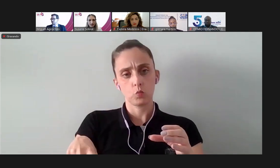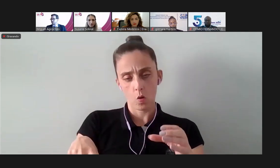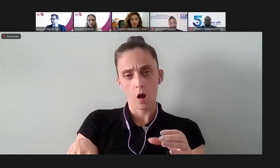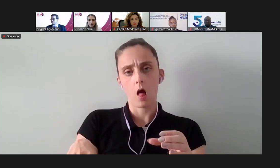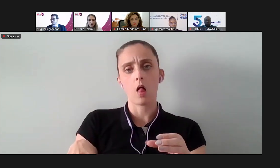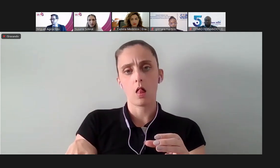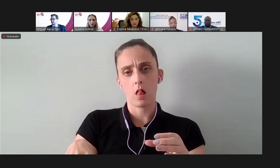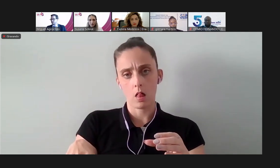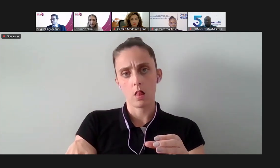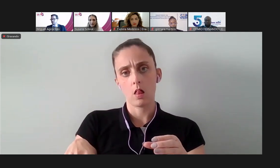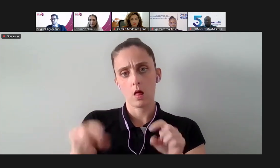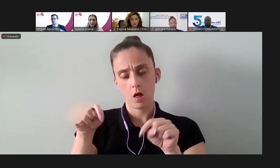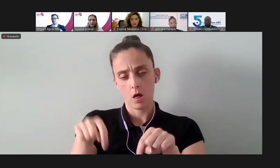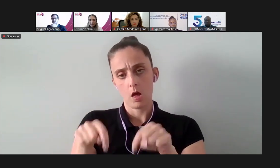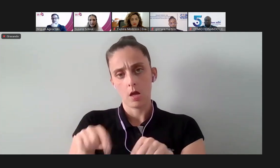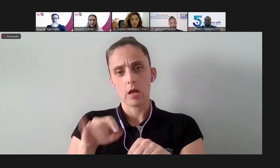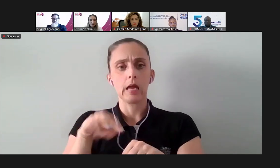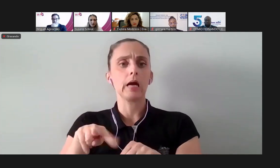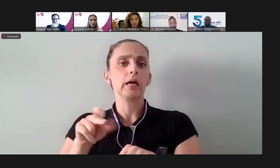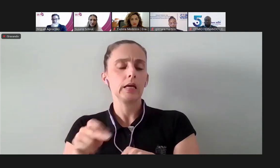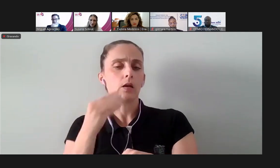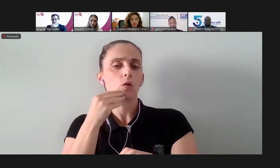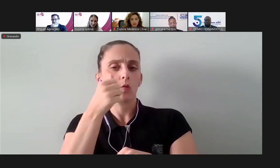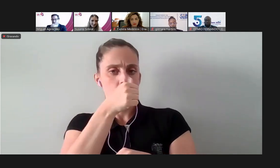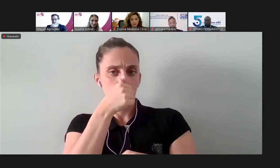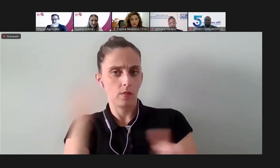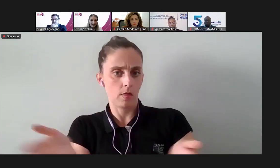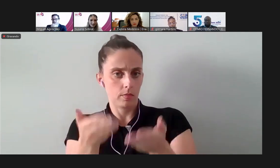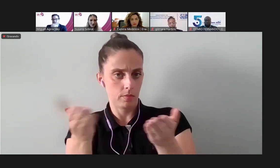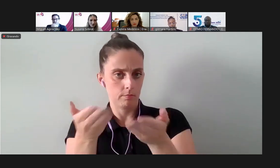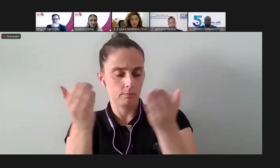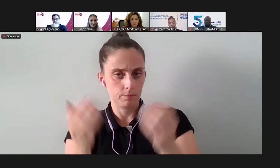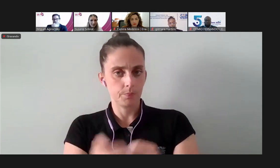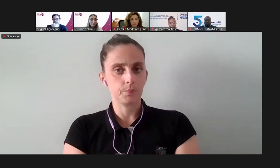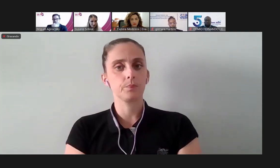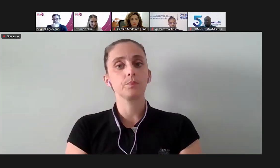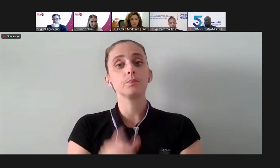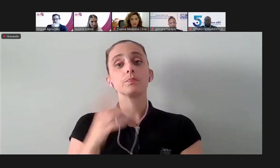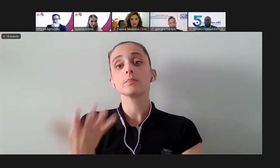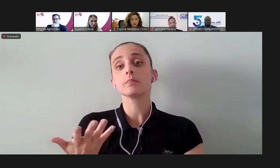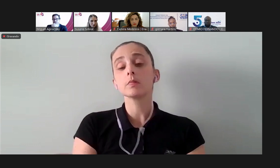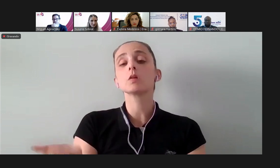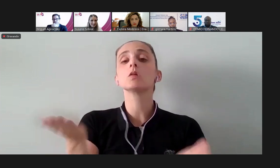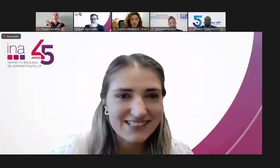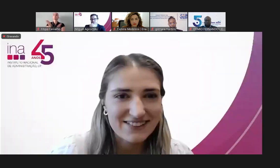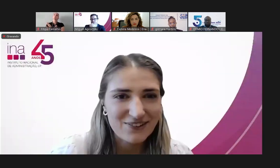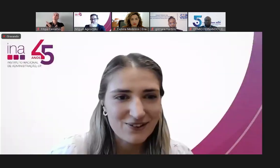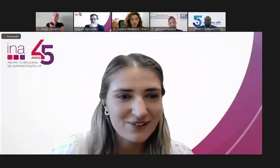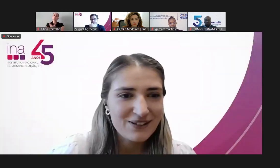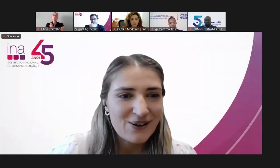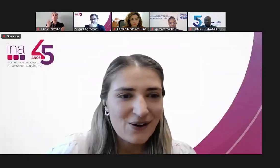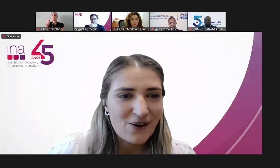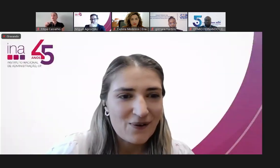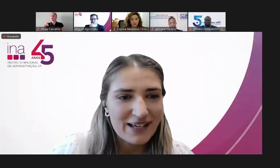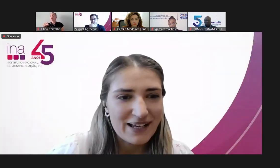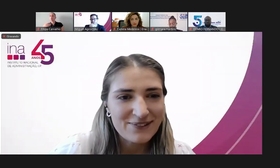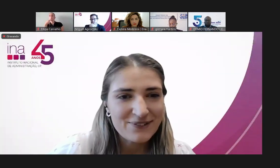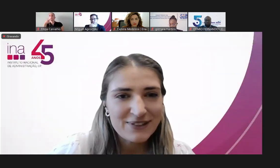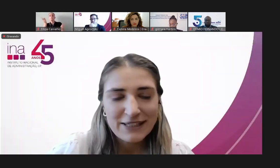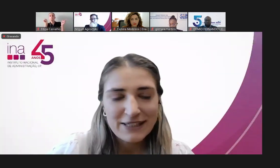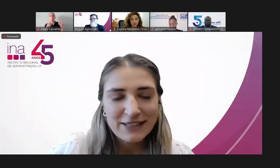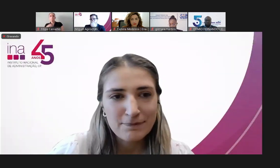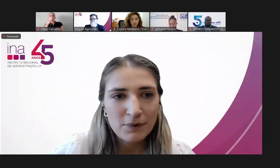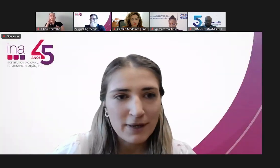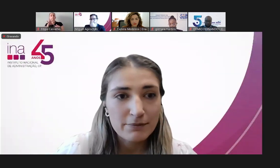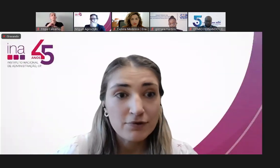das atividades promovidas pelo INA. Agora gostava de voltar então à Escola Nacional de Administração e Políticas Públicas de Angola, ao